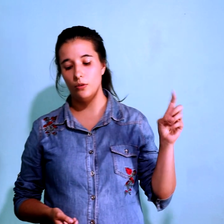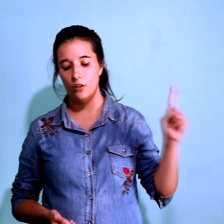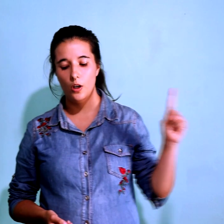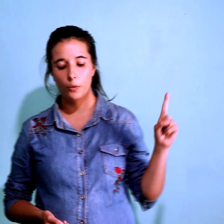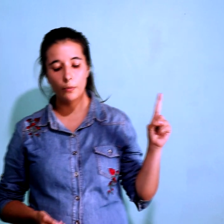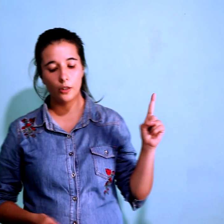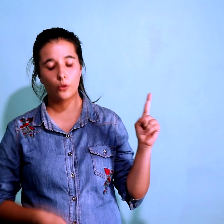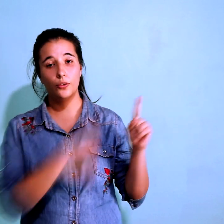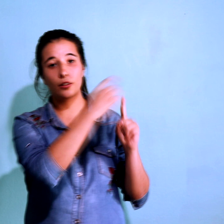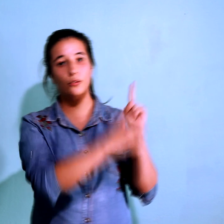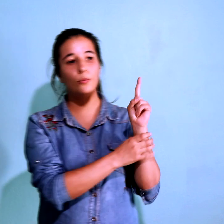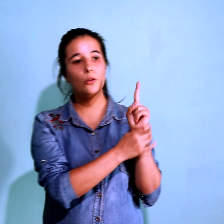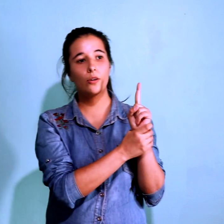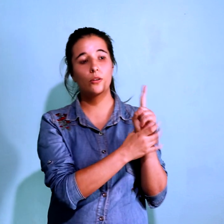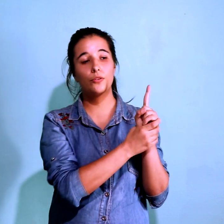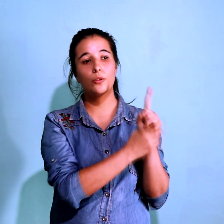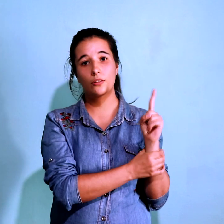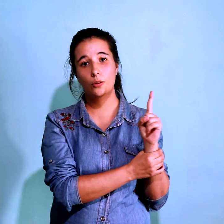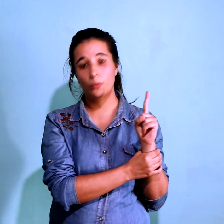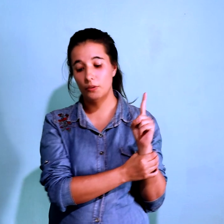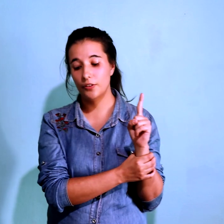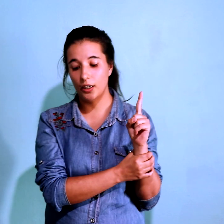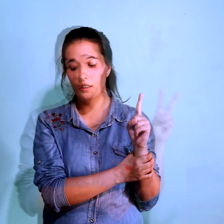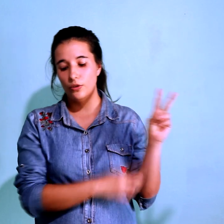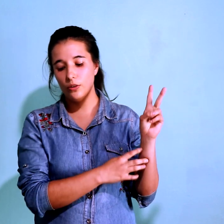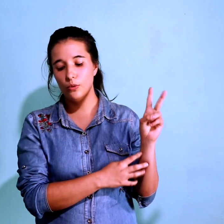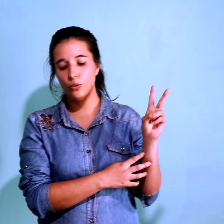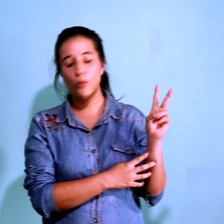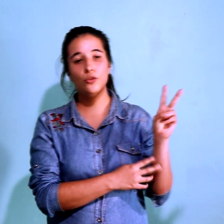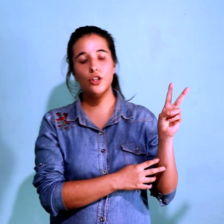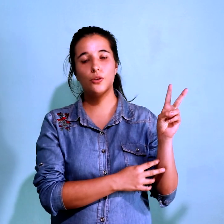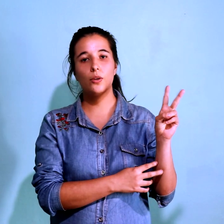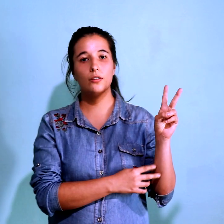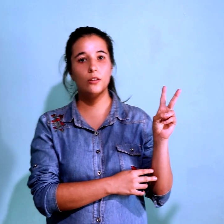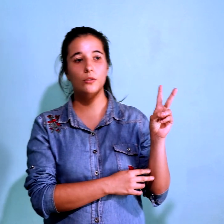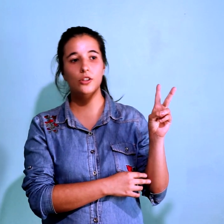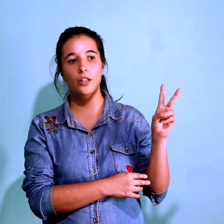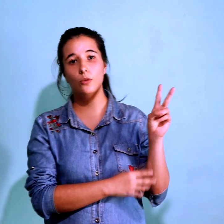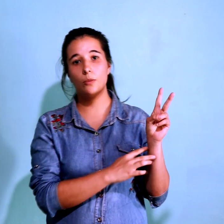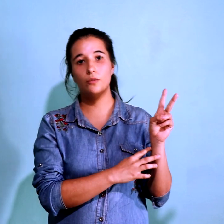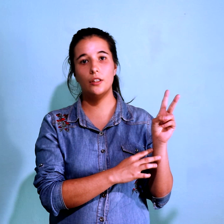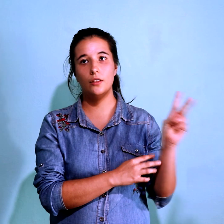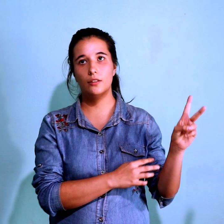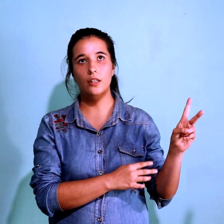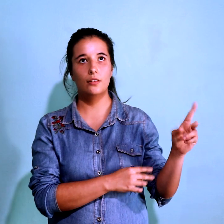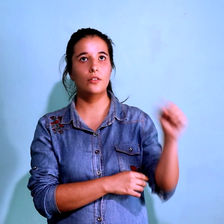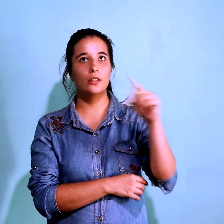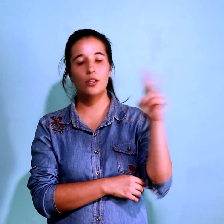parâmetros. Primeiro, configuração de mão, qual é a configuração que a tua mão vai ficar. O segundo, ponto de articulação, onde é que a tua mão vai estar, se ela vai estar em